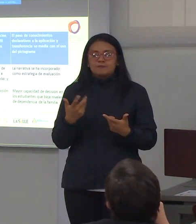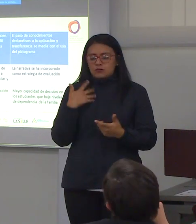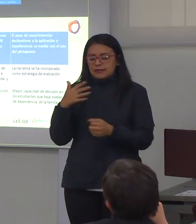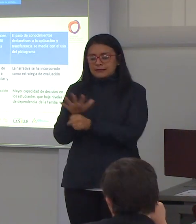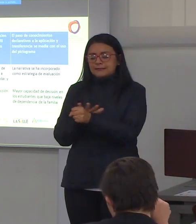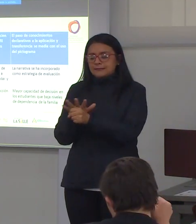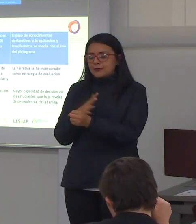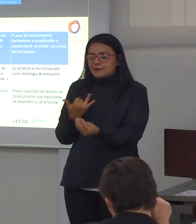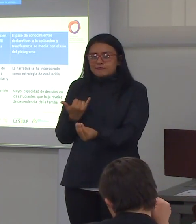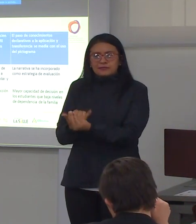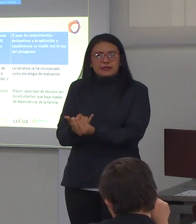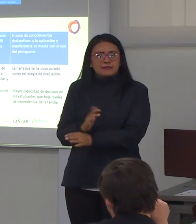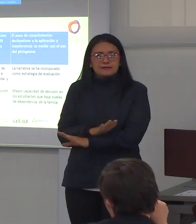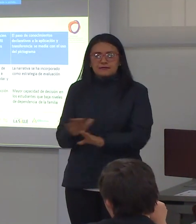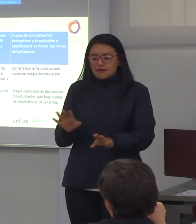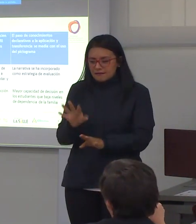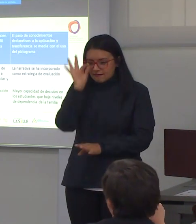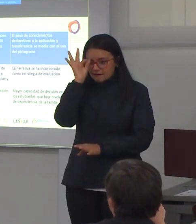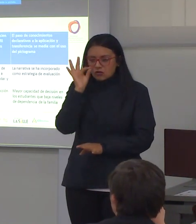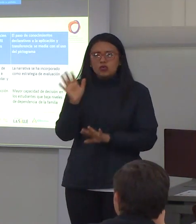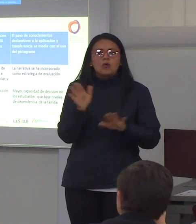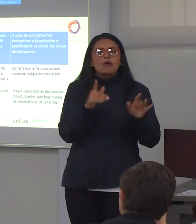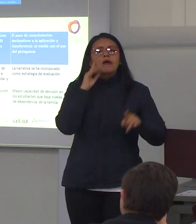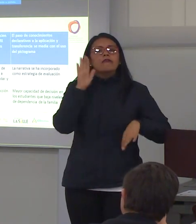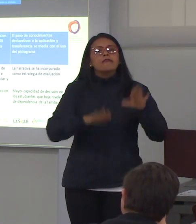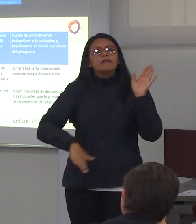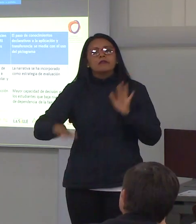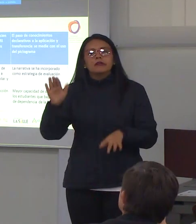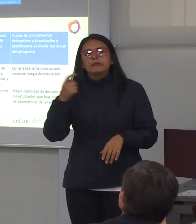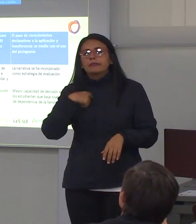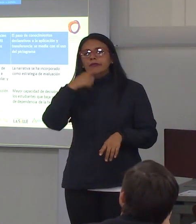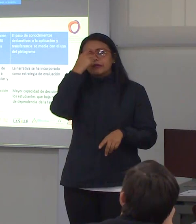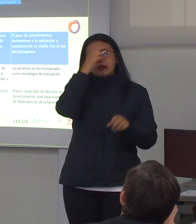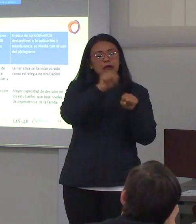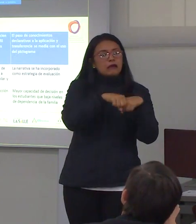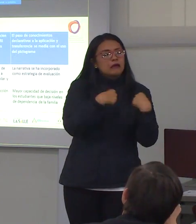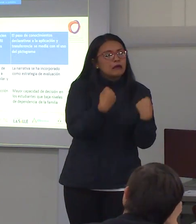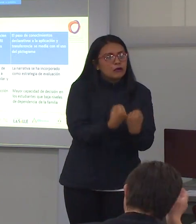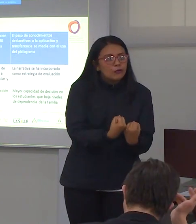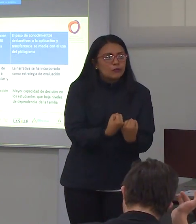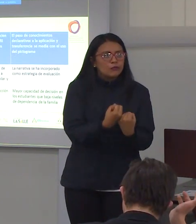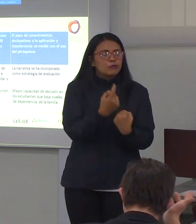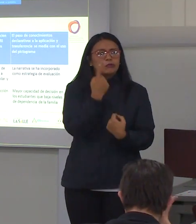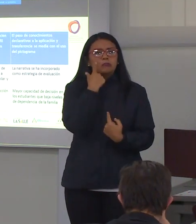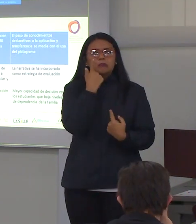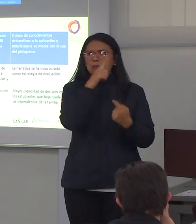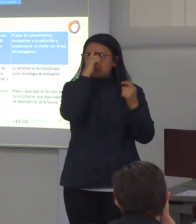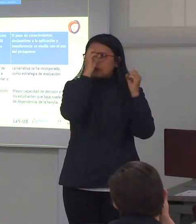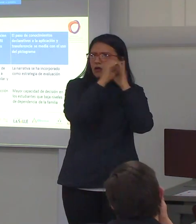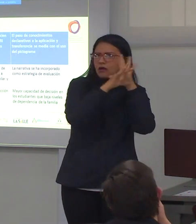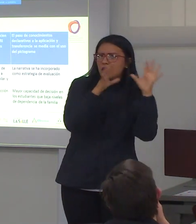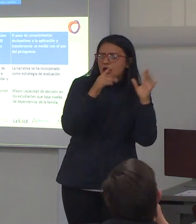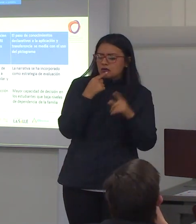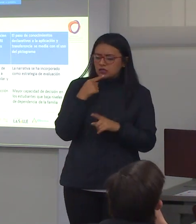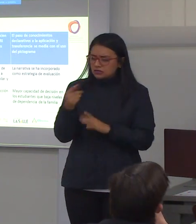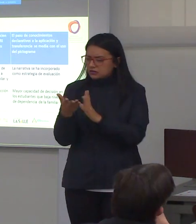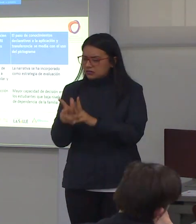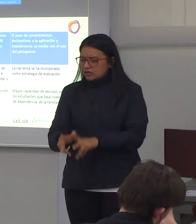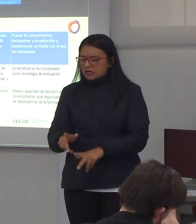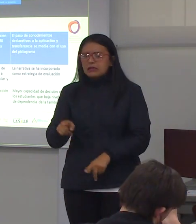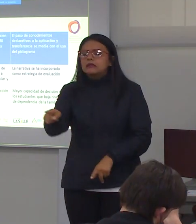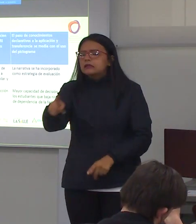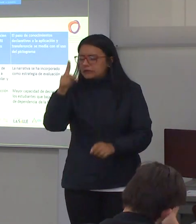situaciones reales y no a veces como pensamos en el aula que no las imaginamos o le decimos al estudiante